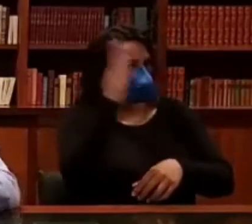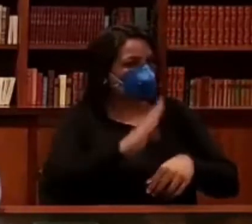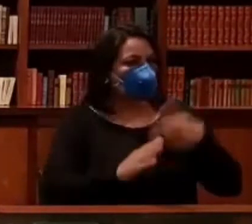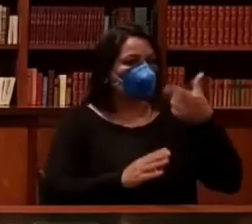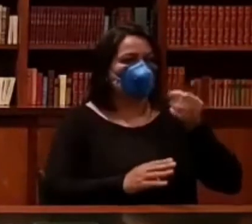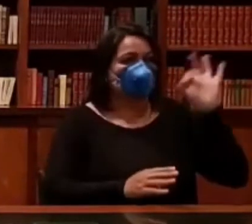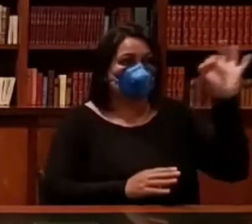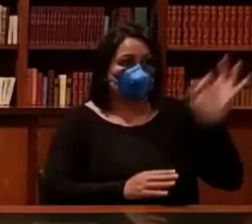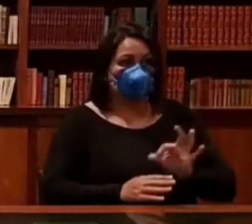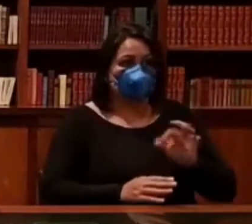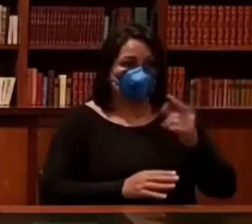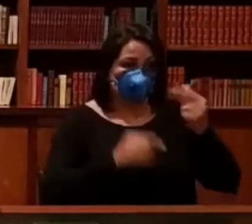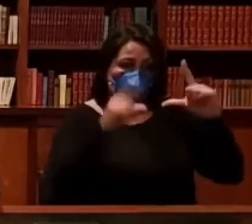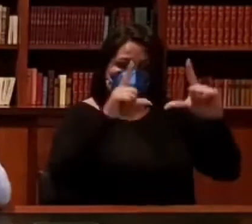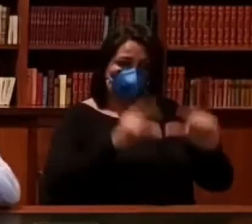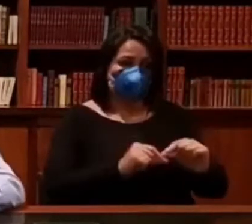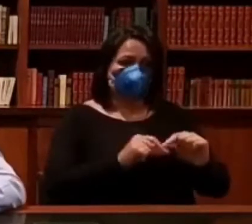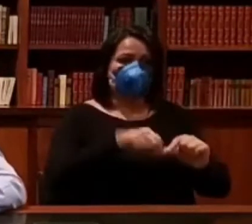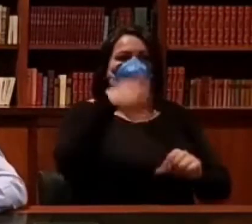de 1º de janeiro